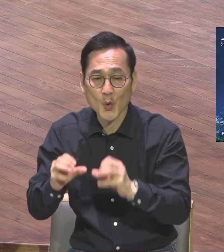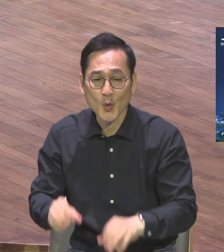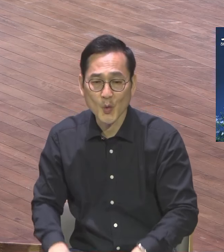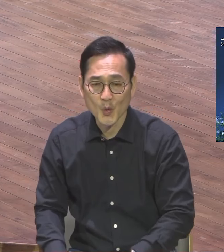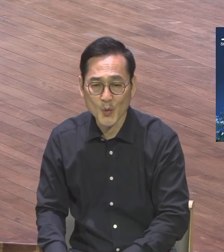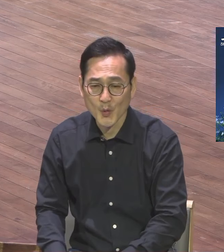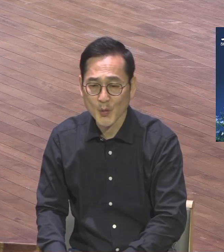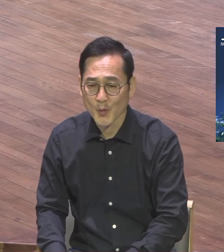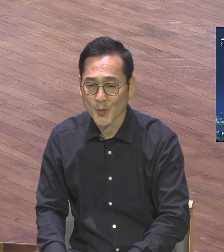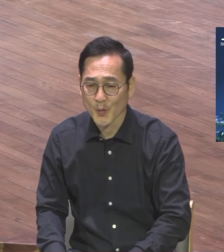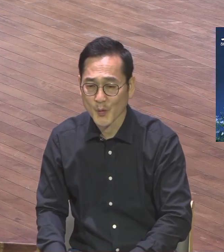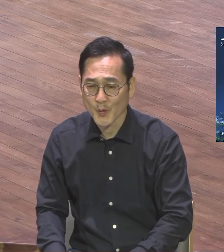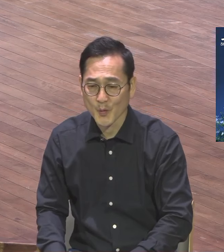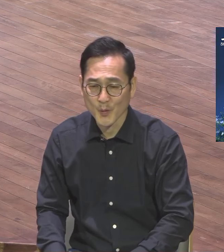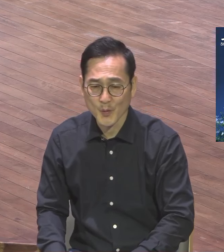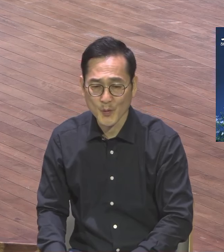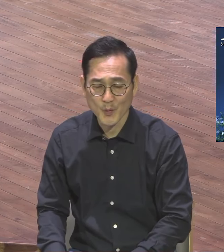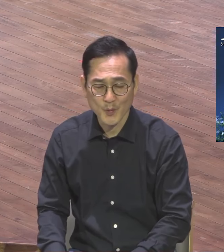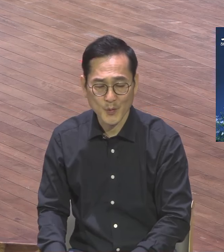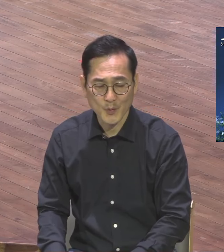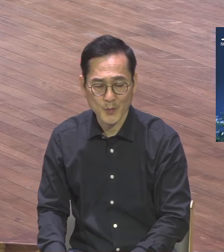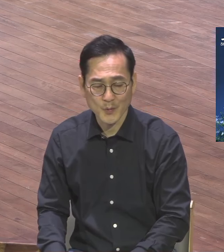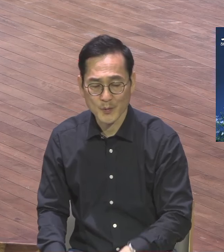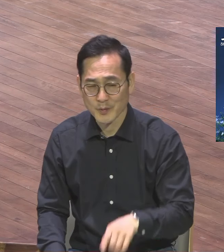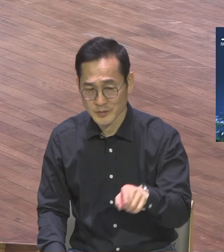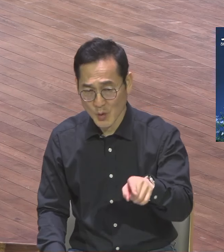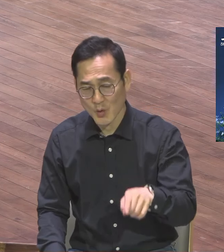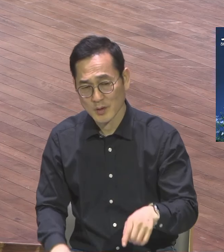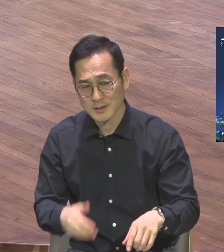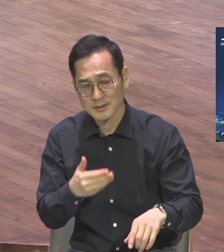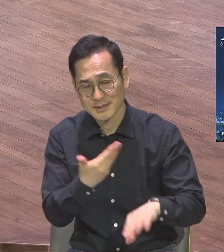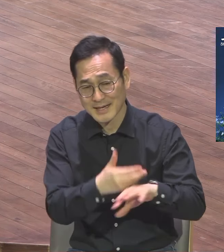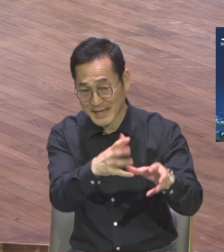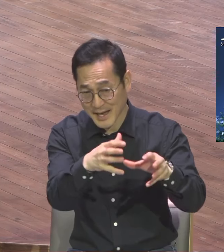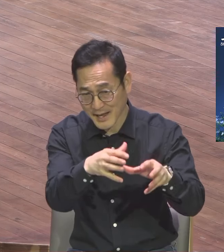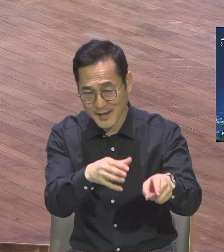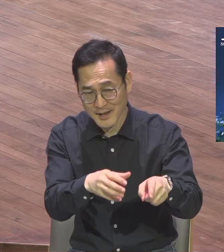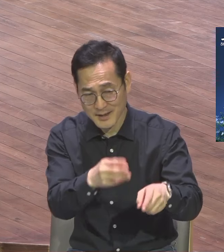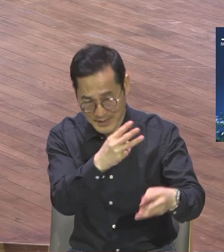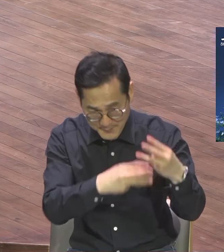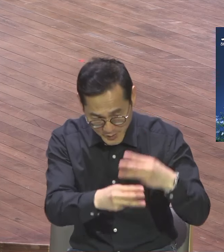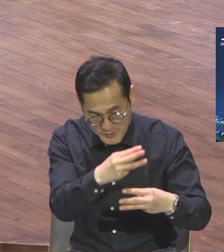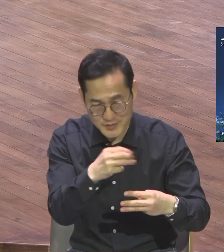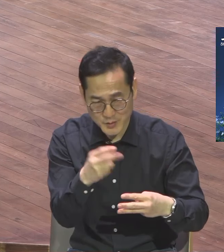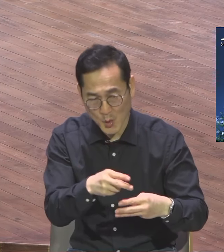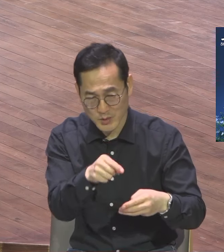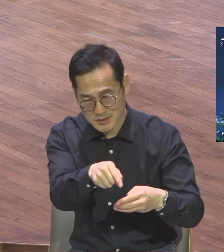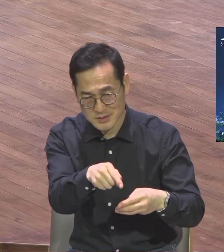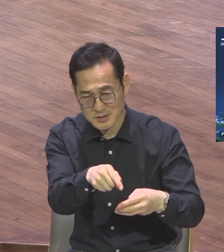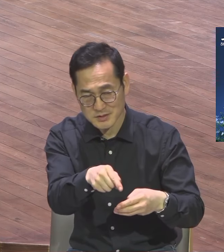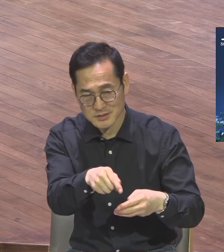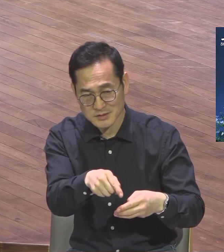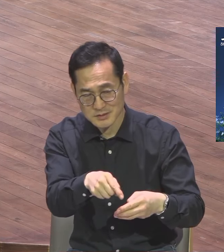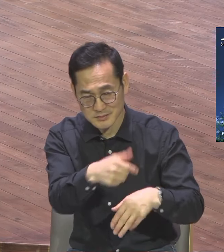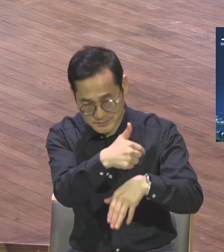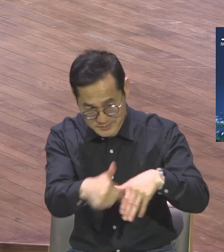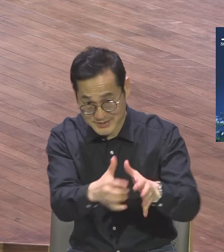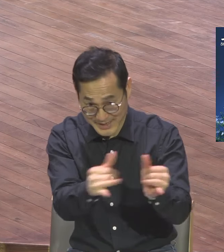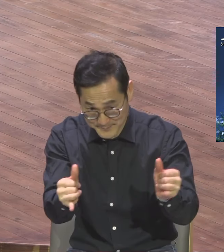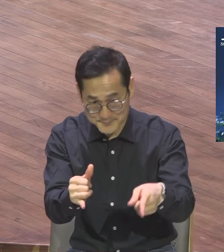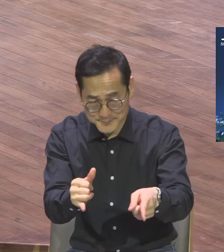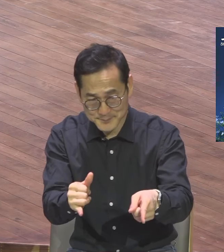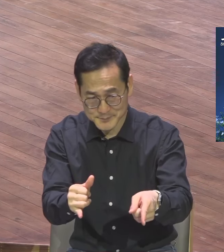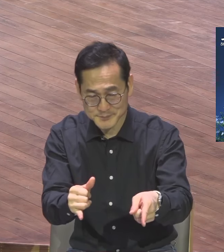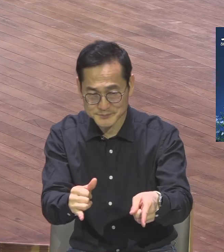했습니다. 특별히 현지인과 렘넌트, 현지인과 렘넌트 세우는 게 키예요. 키.